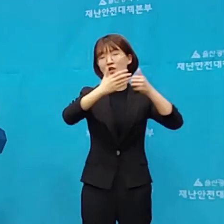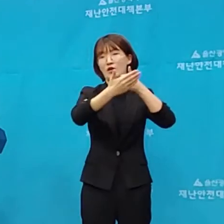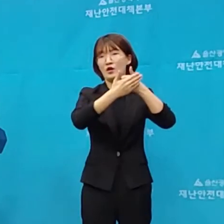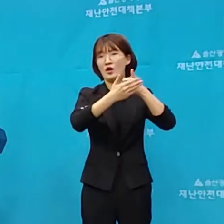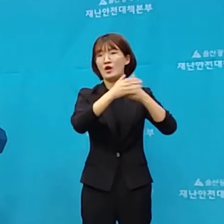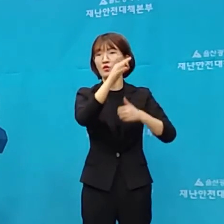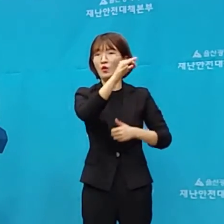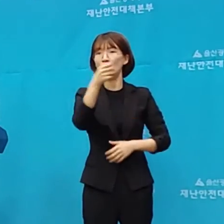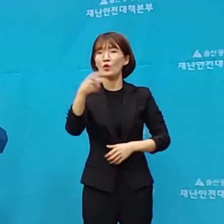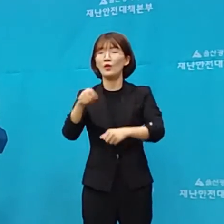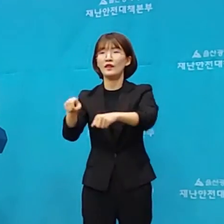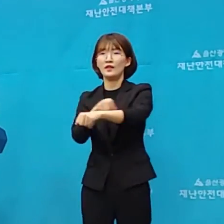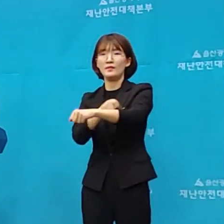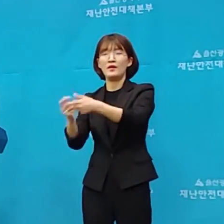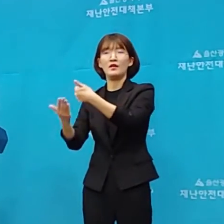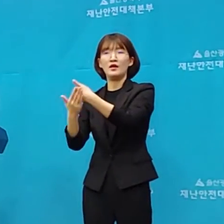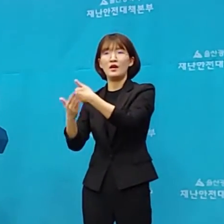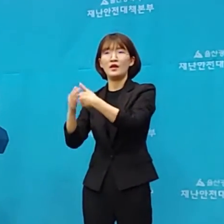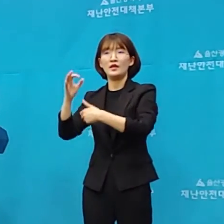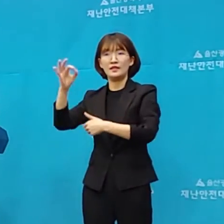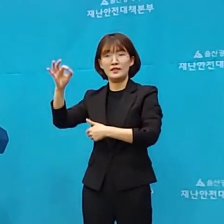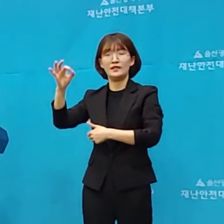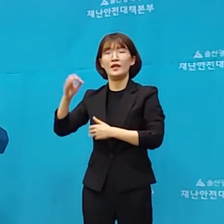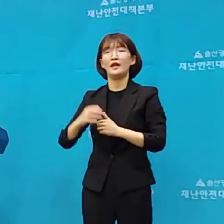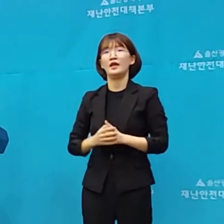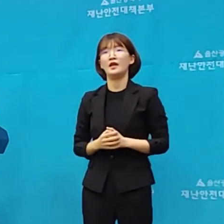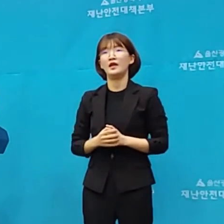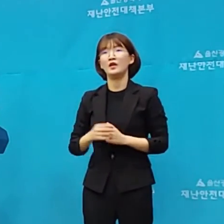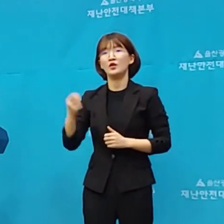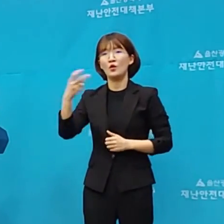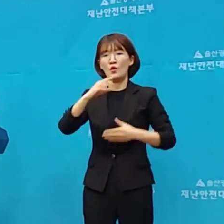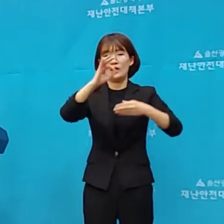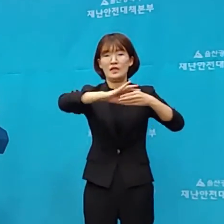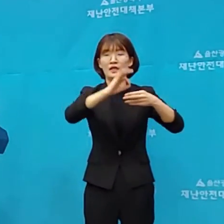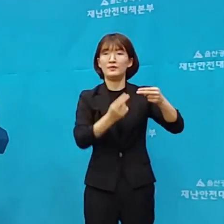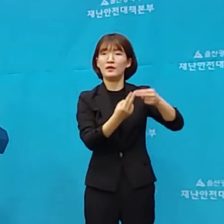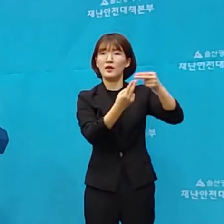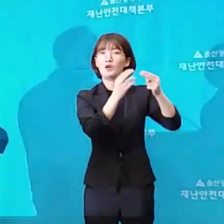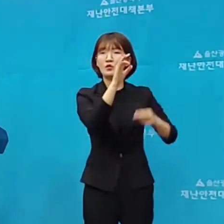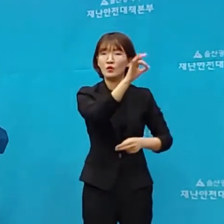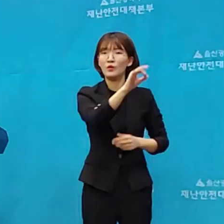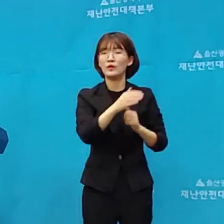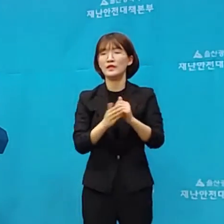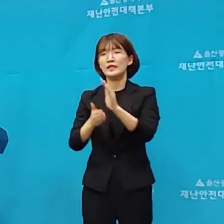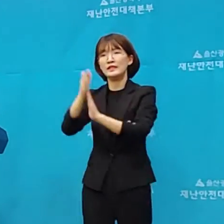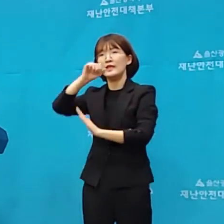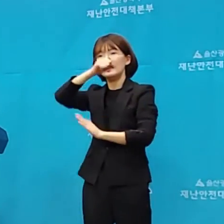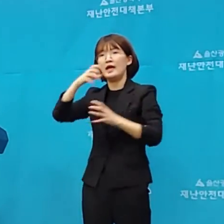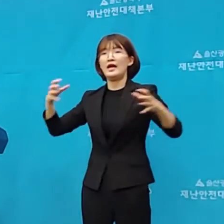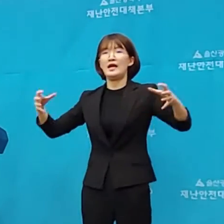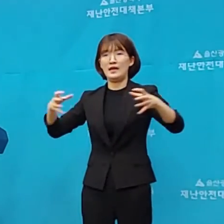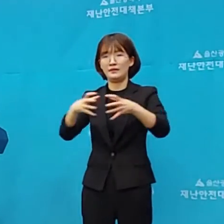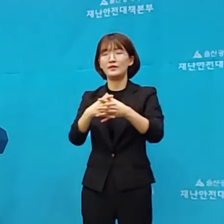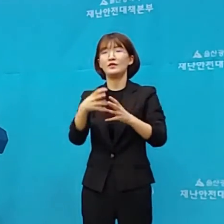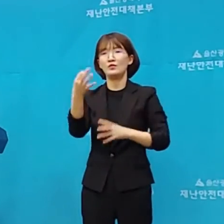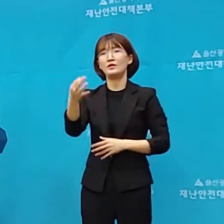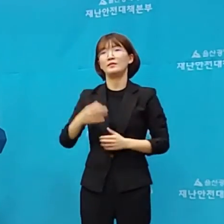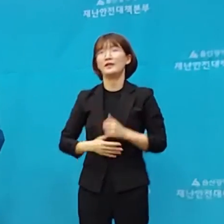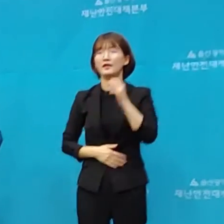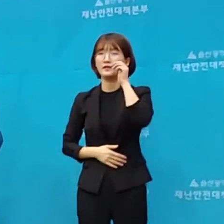원과 특별교부세 22억 원, 기금 2억 원, 시비 163억